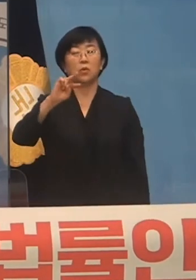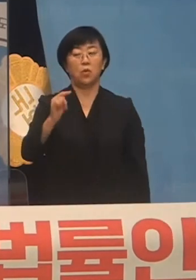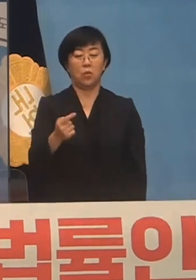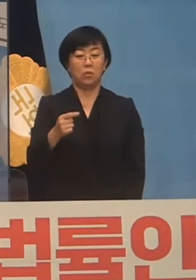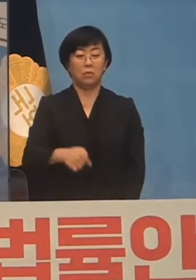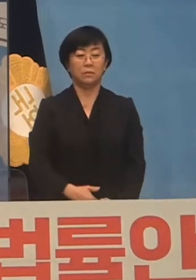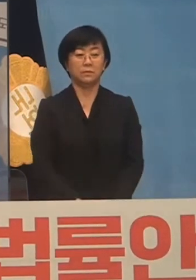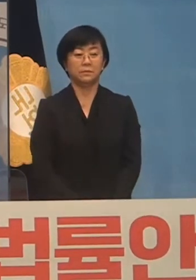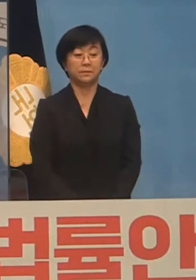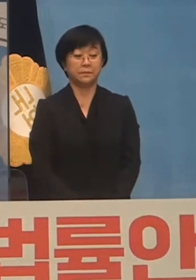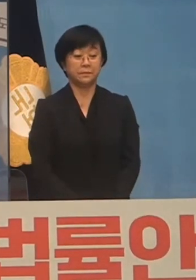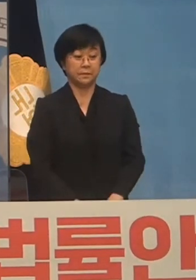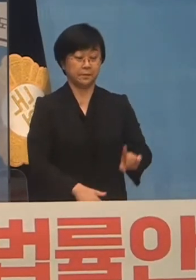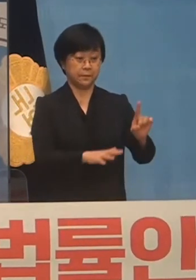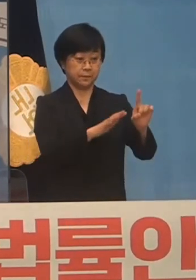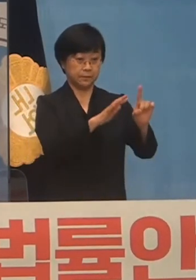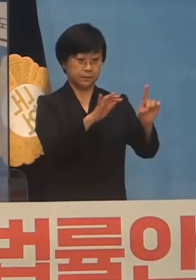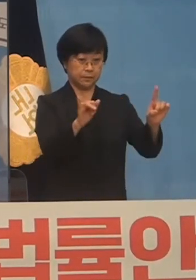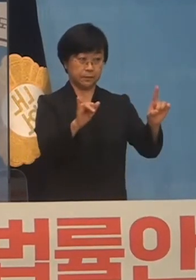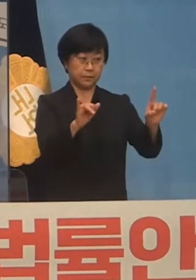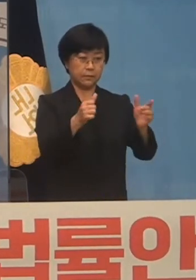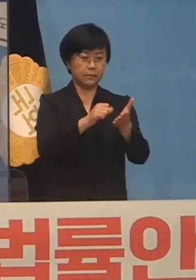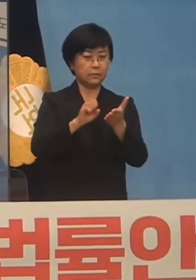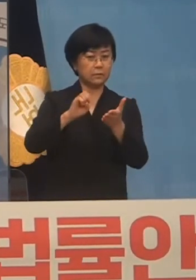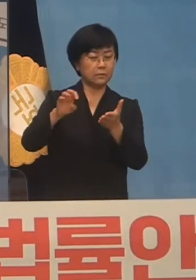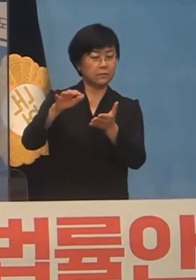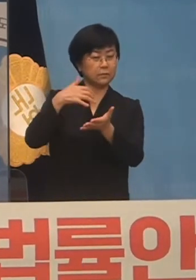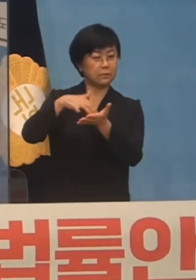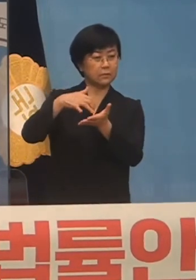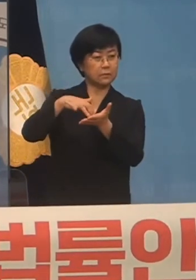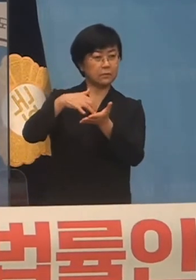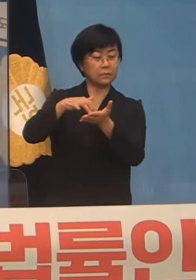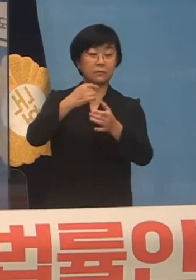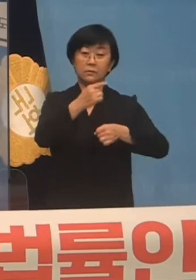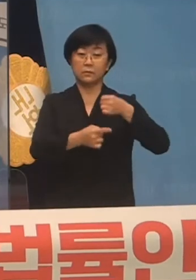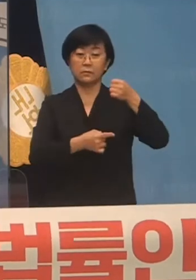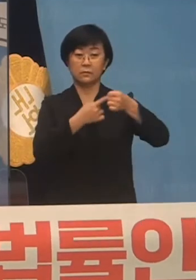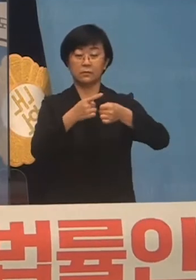있습니다. 1인당 폐기물 양으로 환산하면 한 해